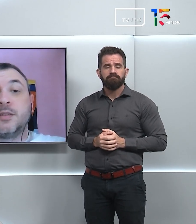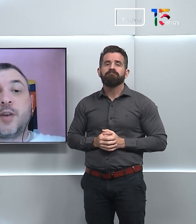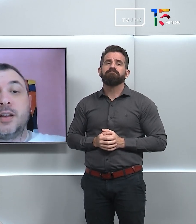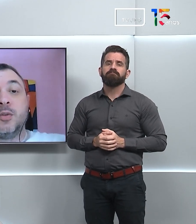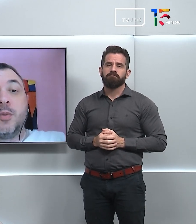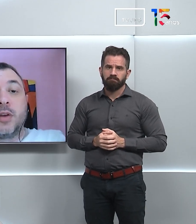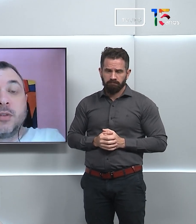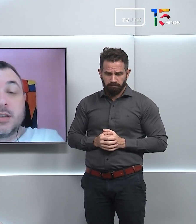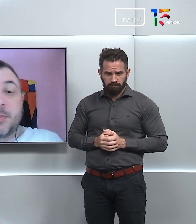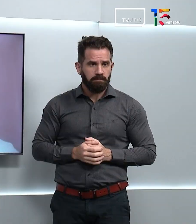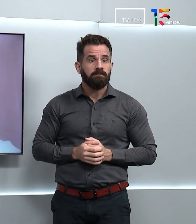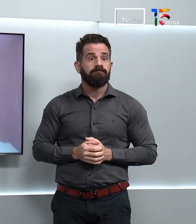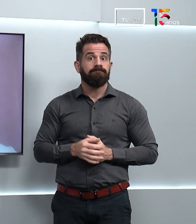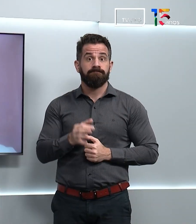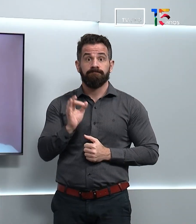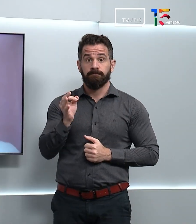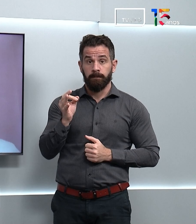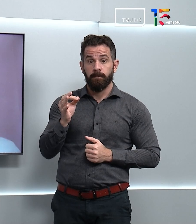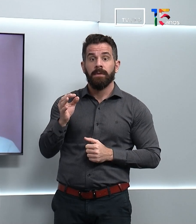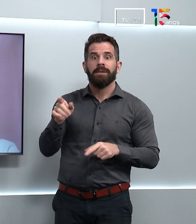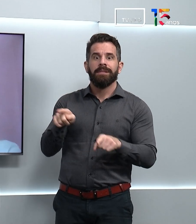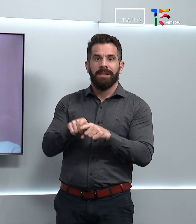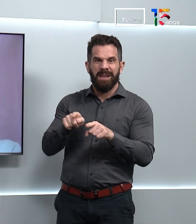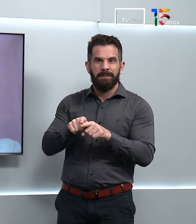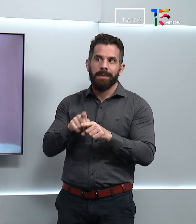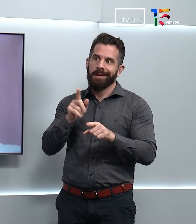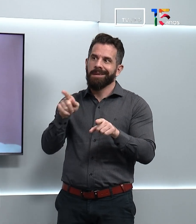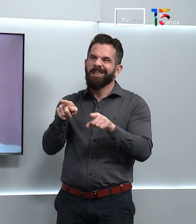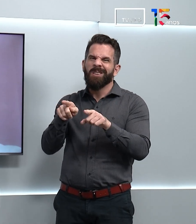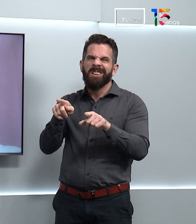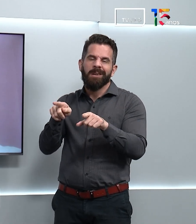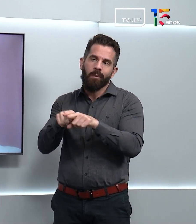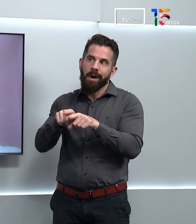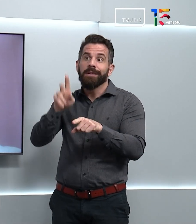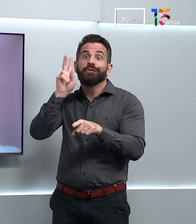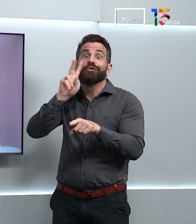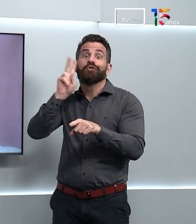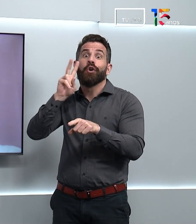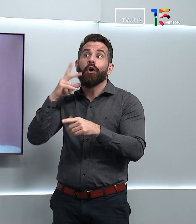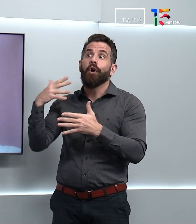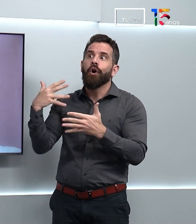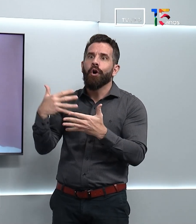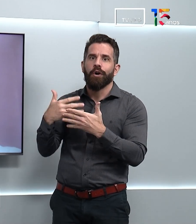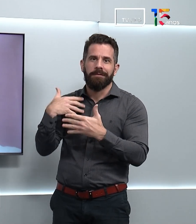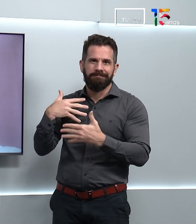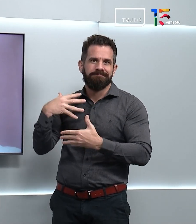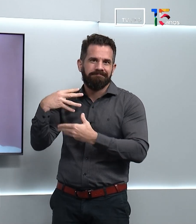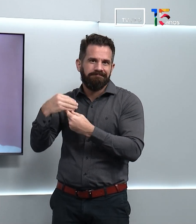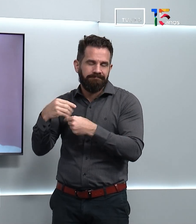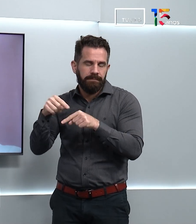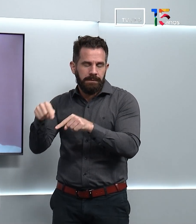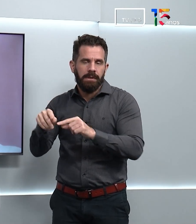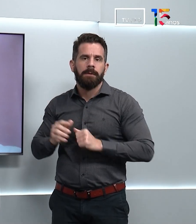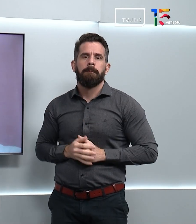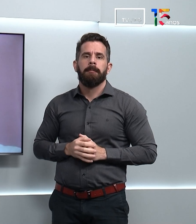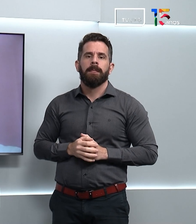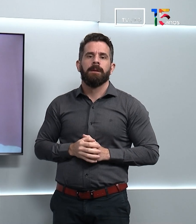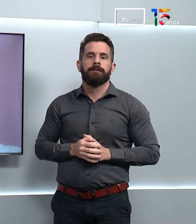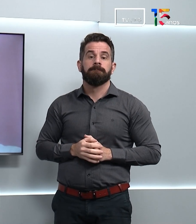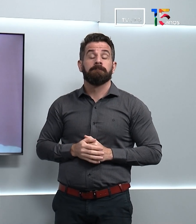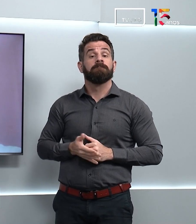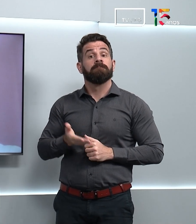E ainda falando um pouquinho dessa perspectiva histórica, Camila, a gente tem que pensar que